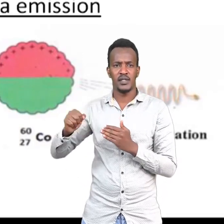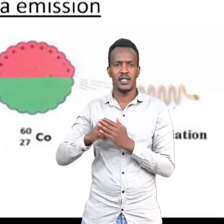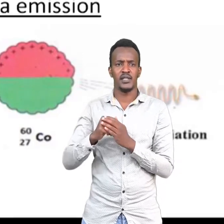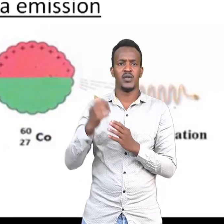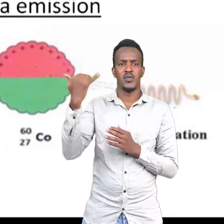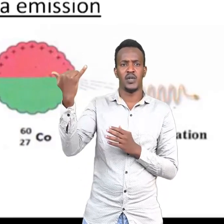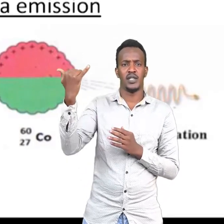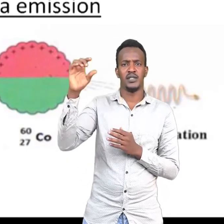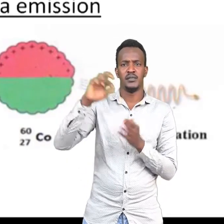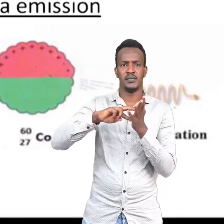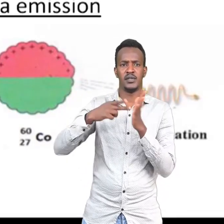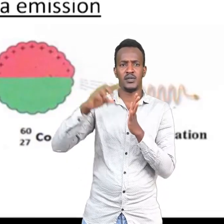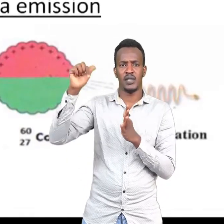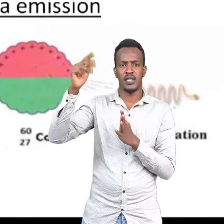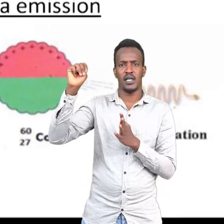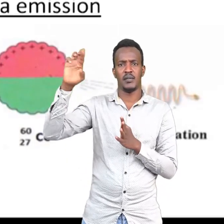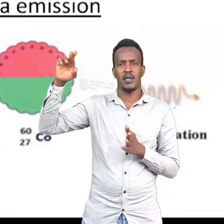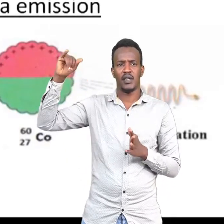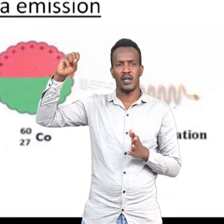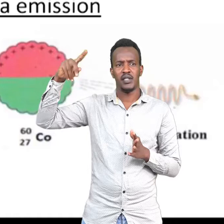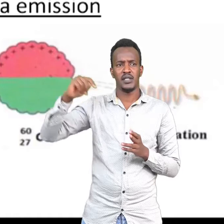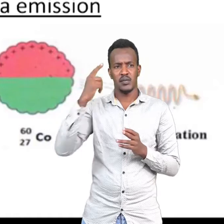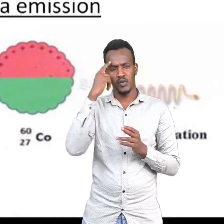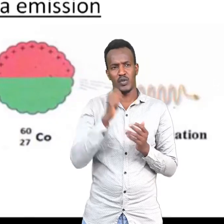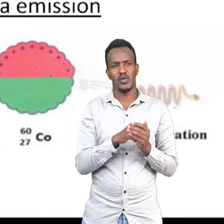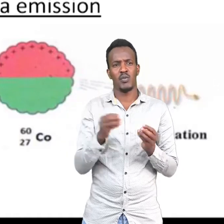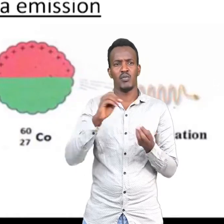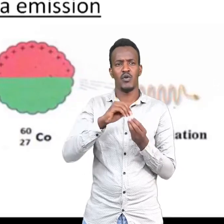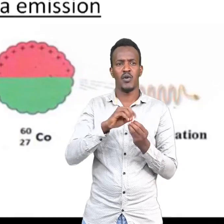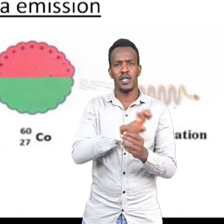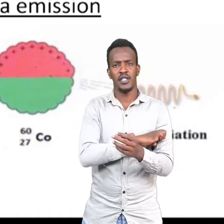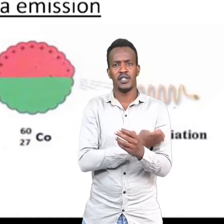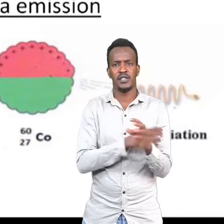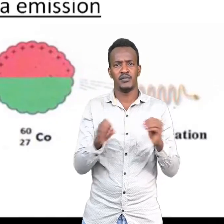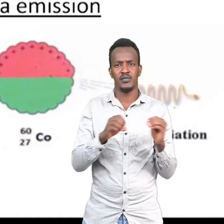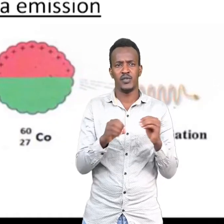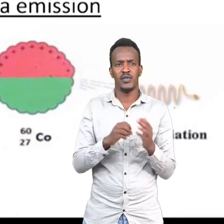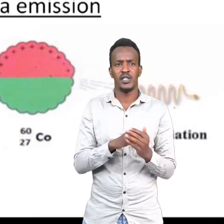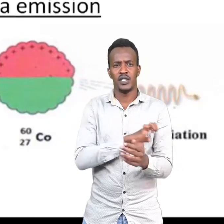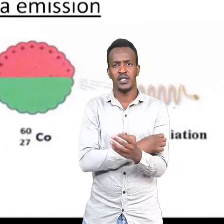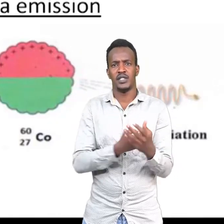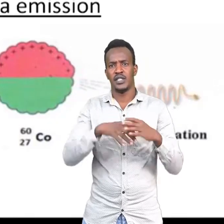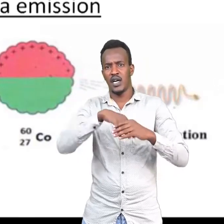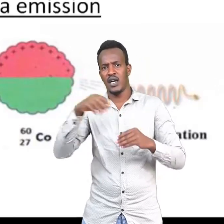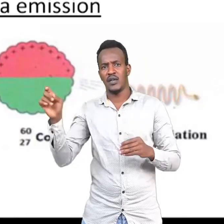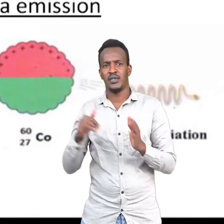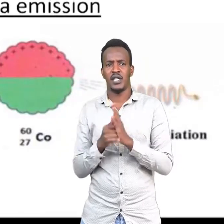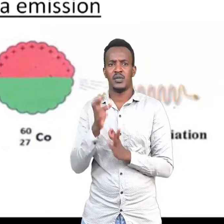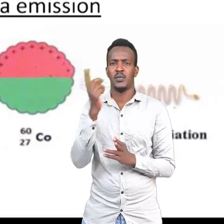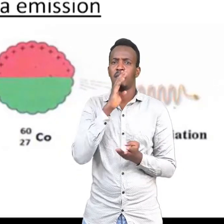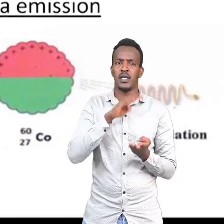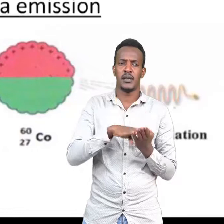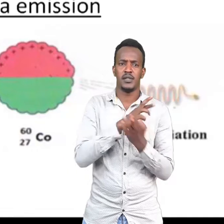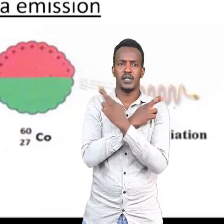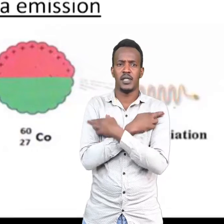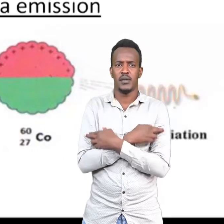gamma radiation markan hore unstable bay ahayd oo nucleus-tan tamar baa ruuxasay tamartii marka laga saarana stable bay markaasi waxayna isu bedelaysaa ama sabab